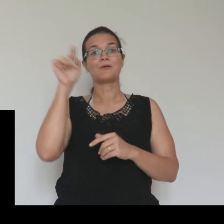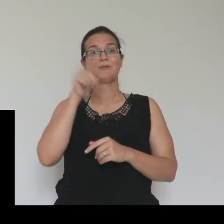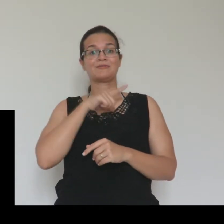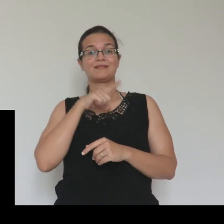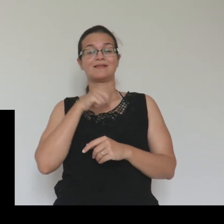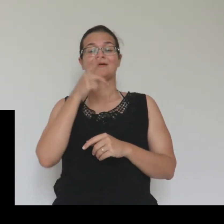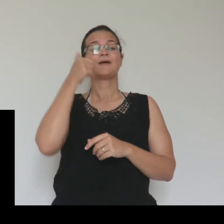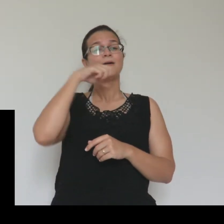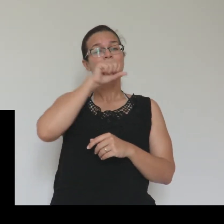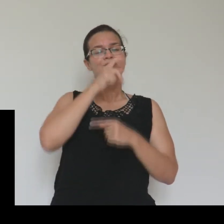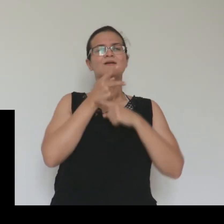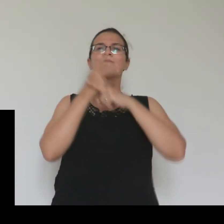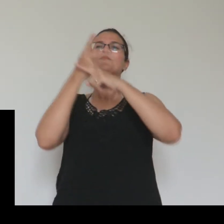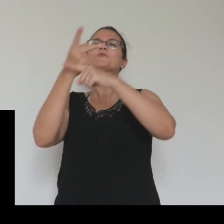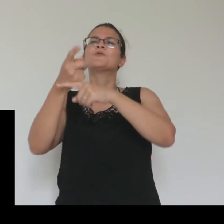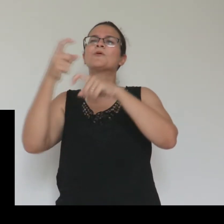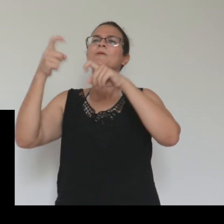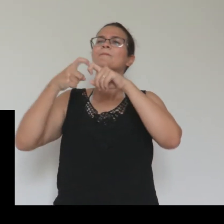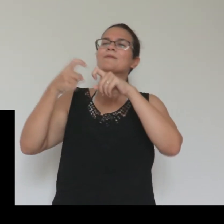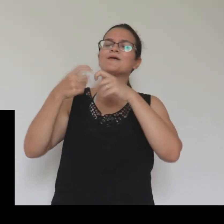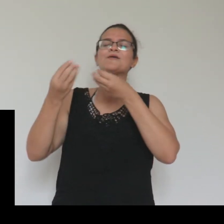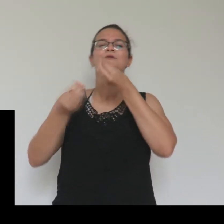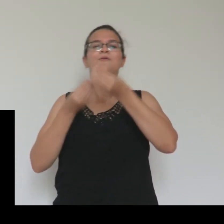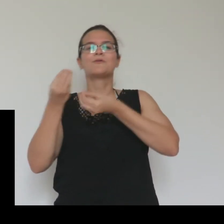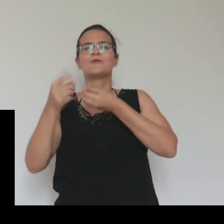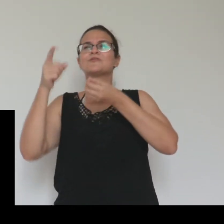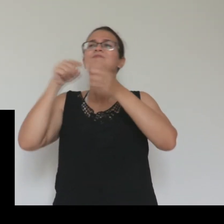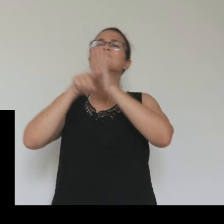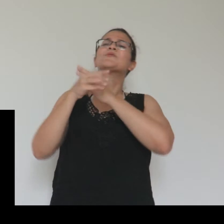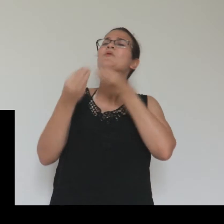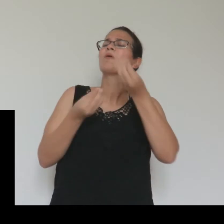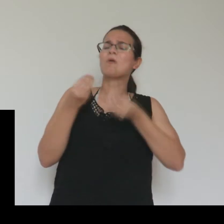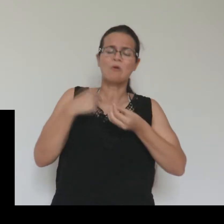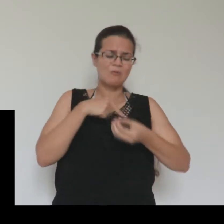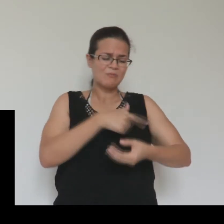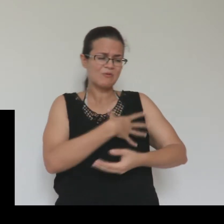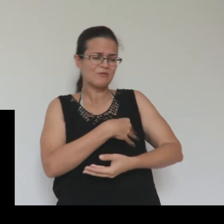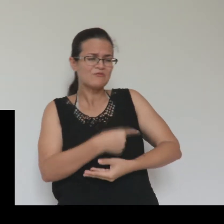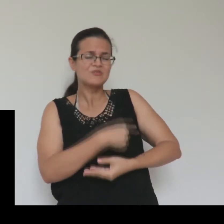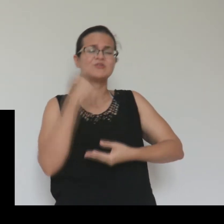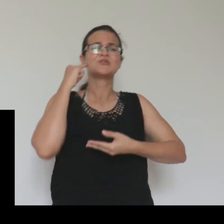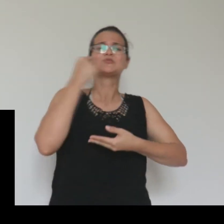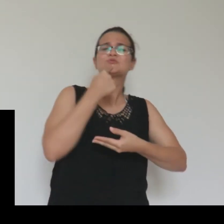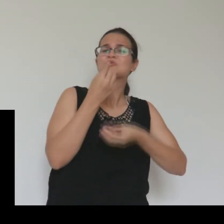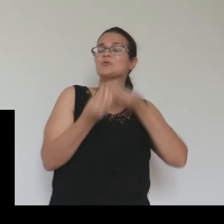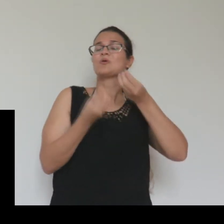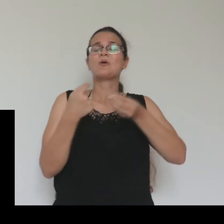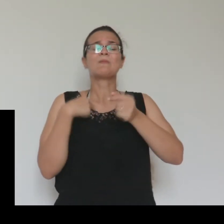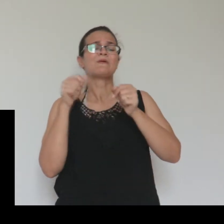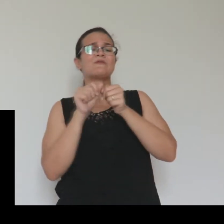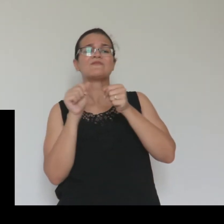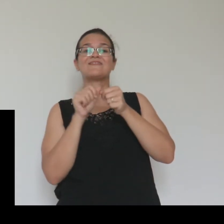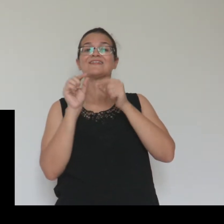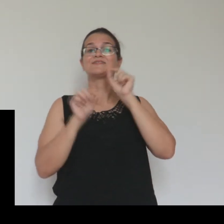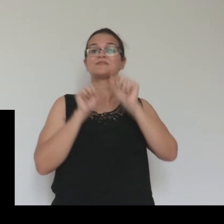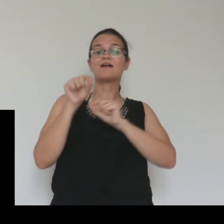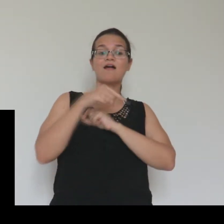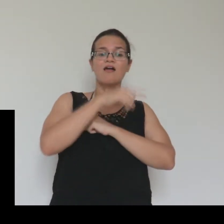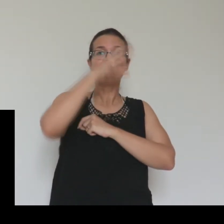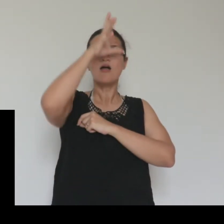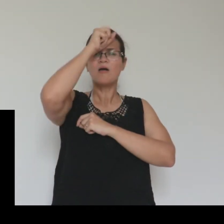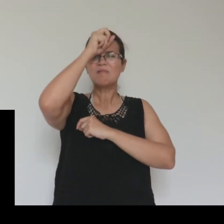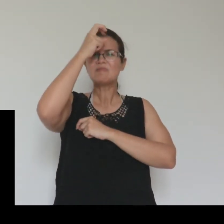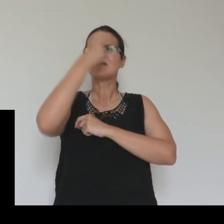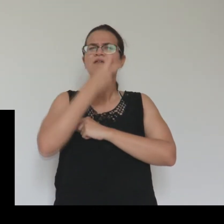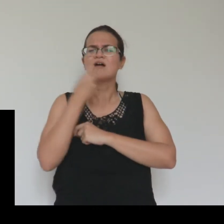meu filho é surdo, e aí, agora o que eu vou fazer? Ele vai aprender a oralização e realmente ele não consegue, até que ele procura a